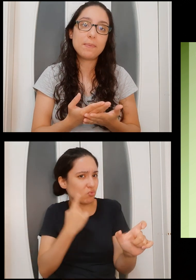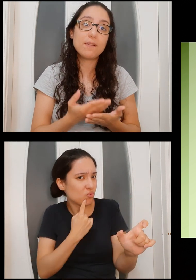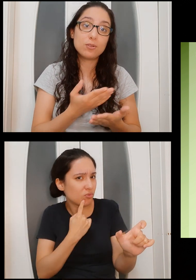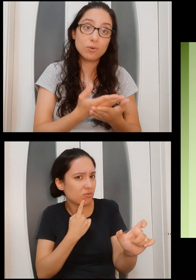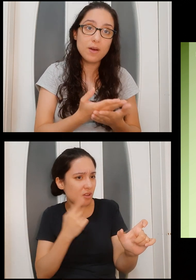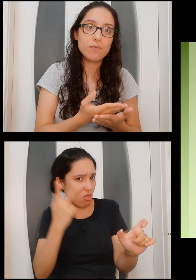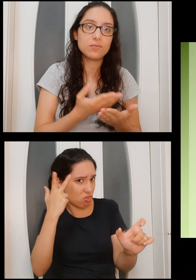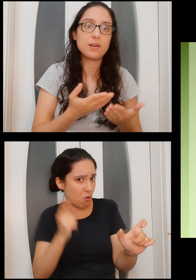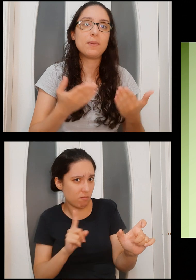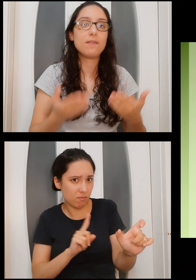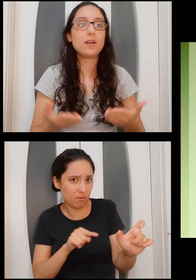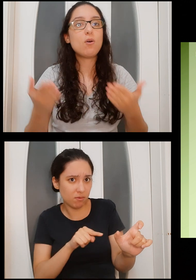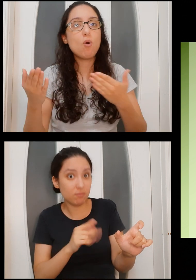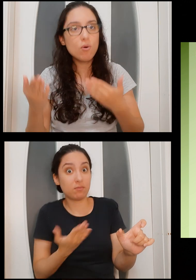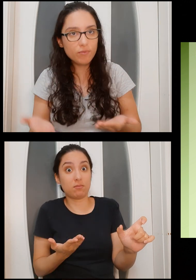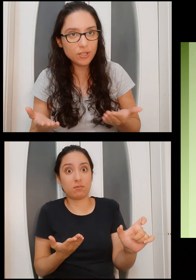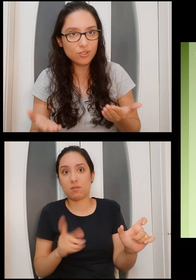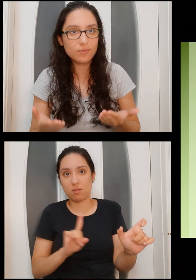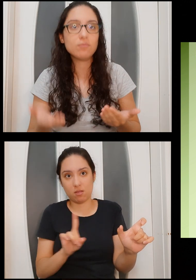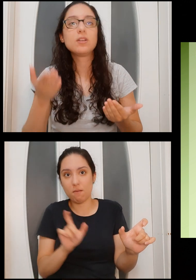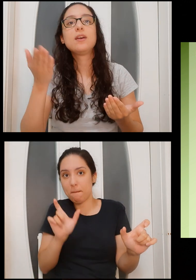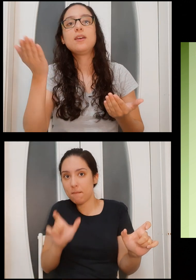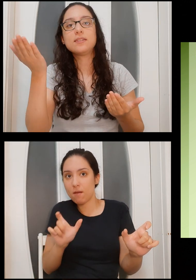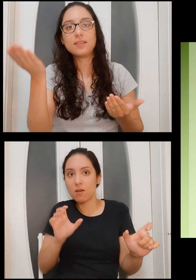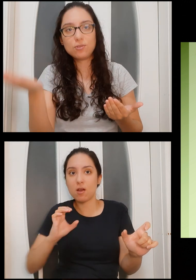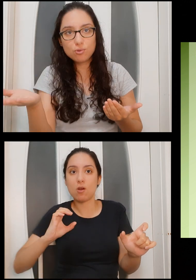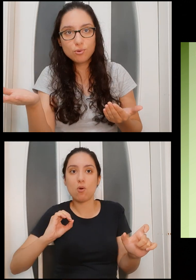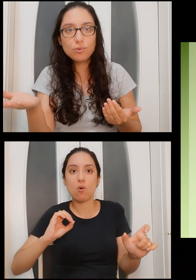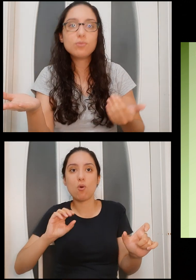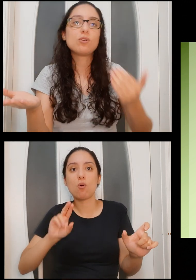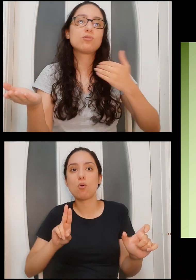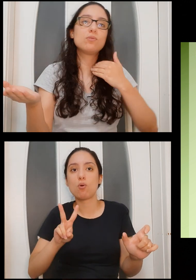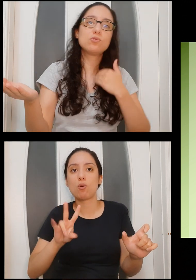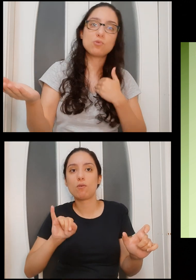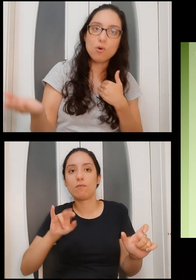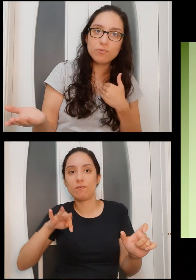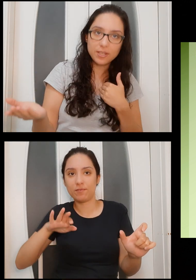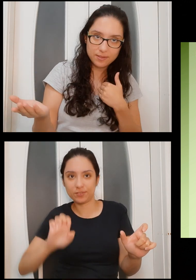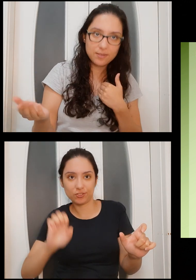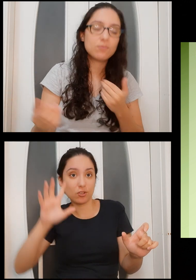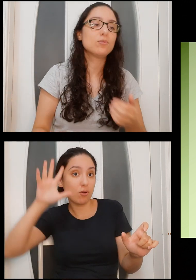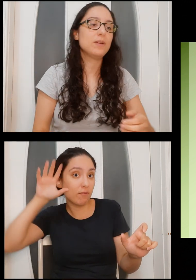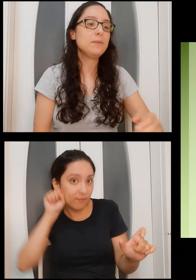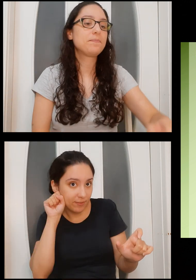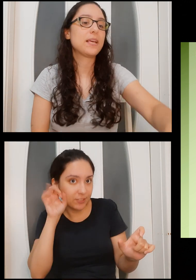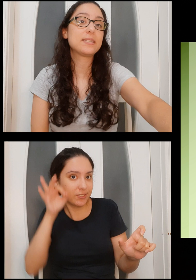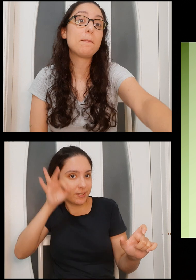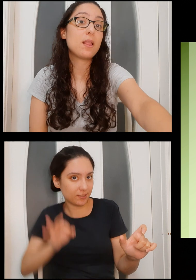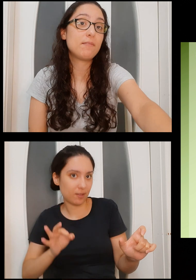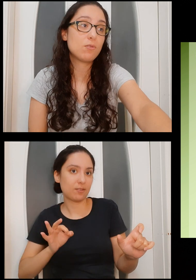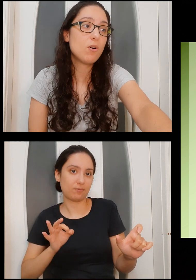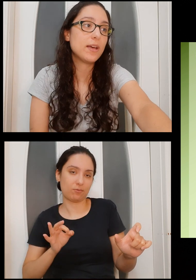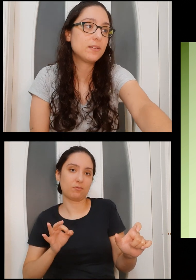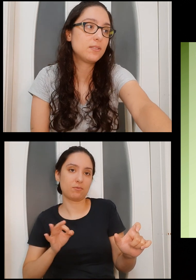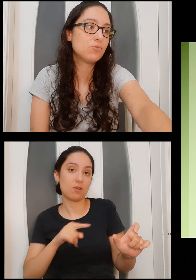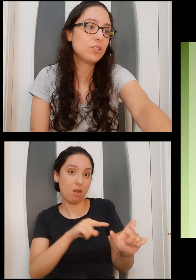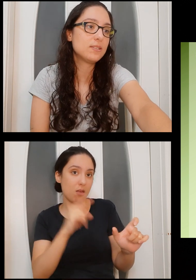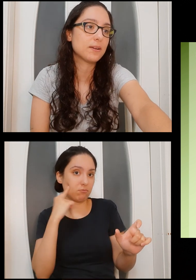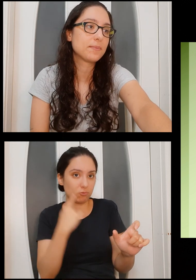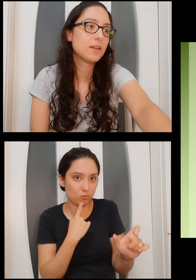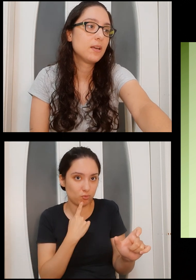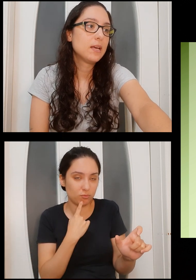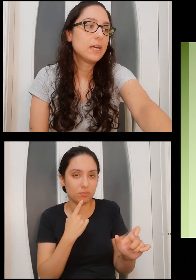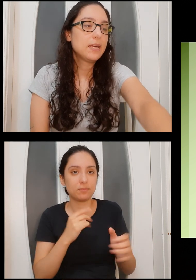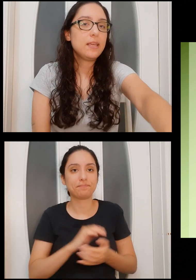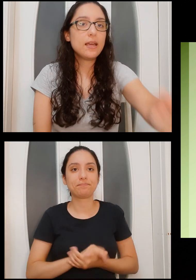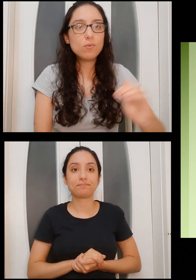não vai usar a palavra normal, vai usar a palavra ouvinte. Então, esse aqui é surdo, nós somos ouvintes, tudo bem? Essa é a palavra correta de se